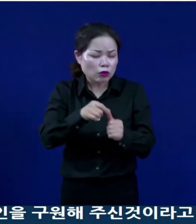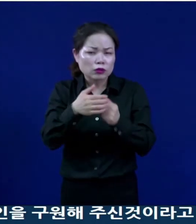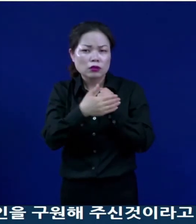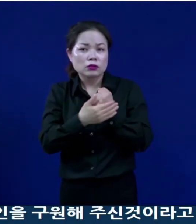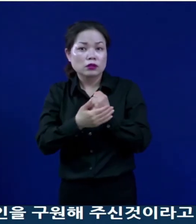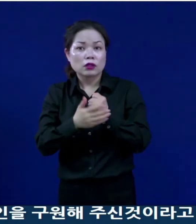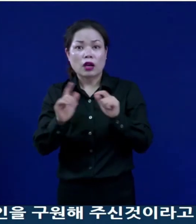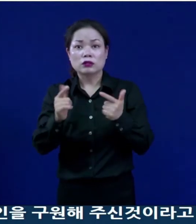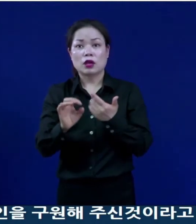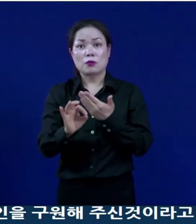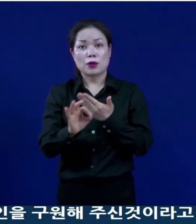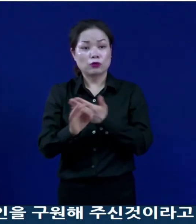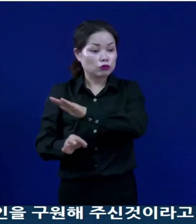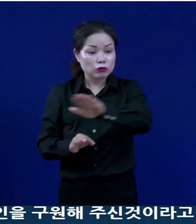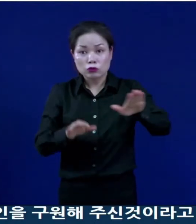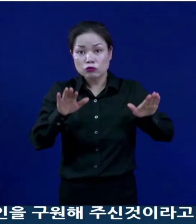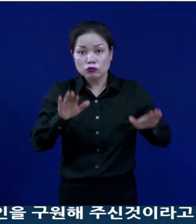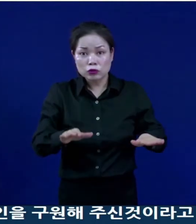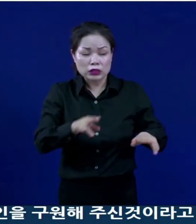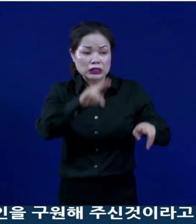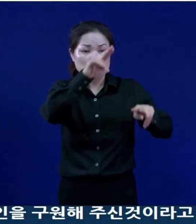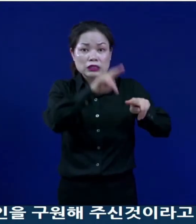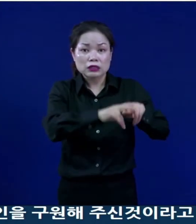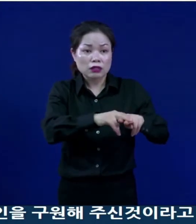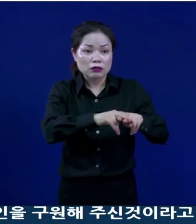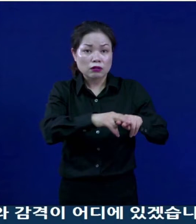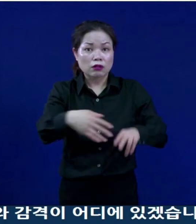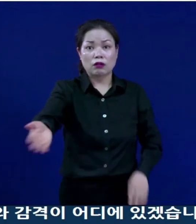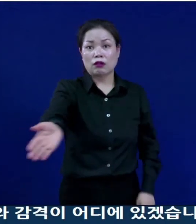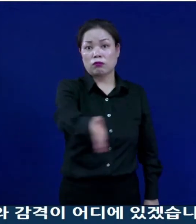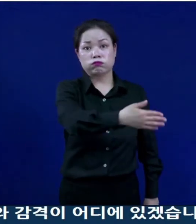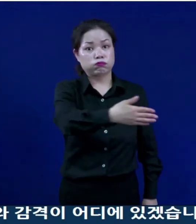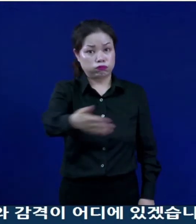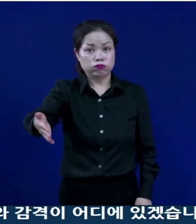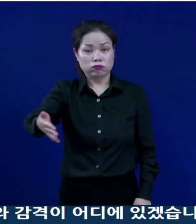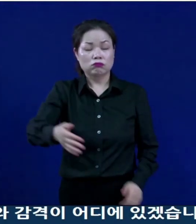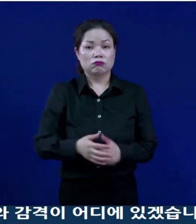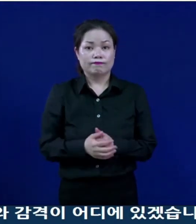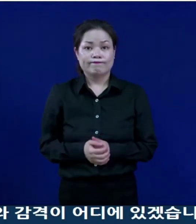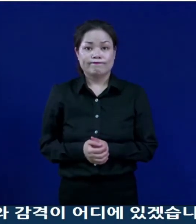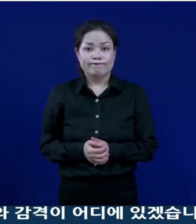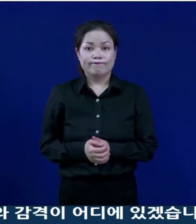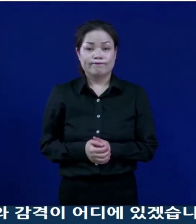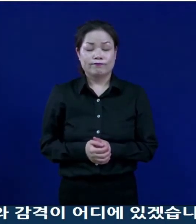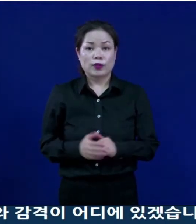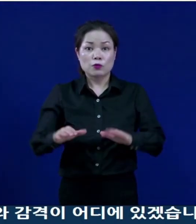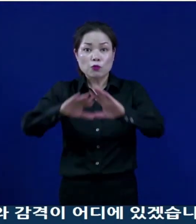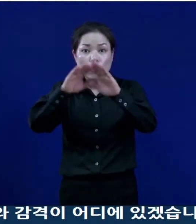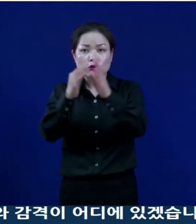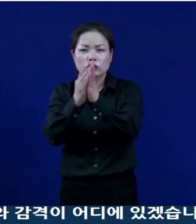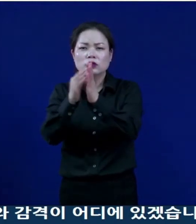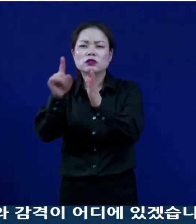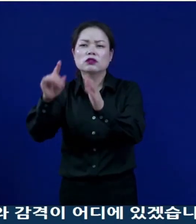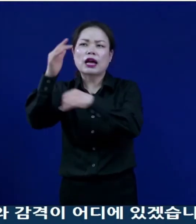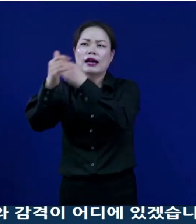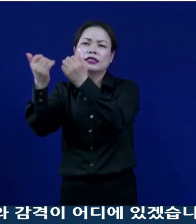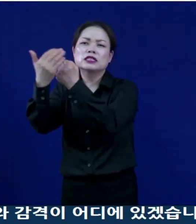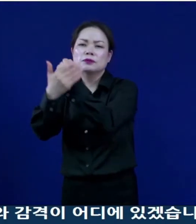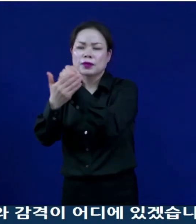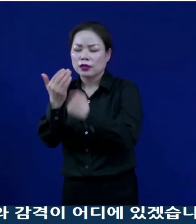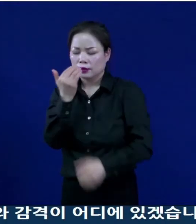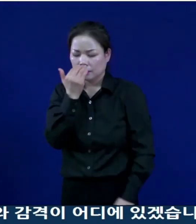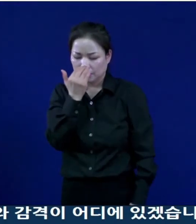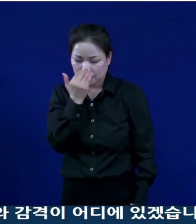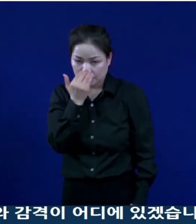은혜가 아니었다면 오늘 우리는 이 자리에 아무도 없을 것이기 때문입니다. 이 모든 것이 하나님의 은혜임을